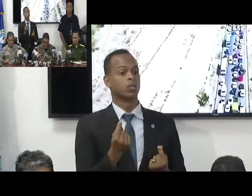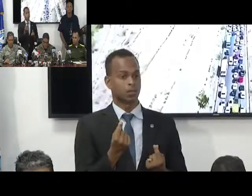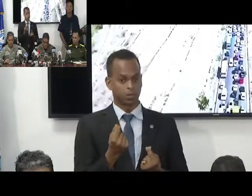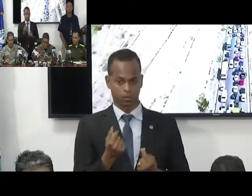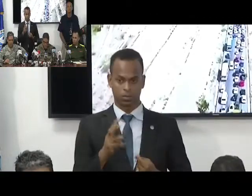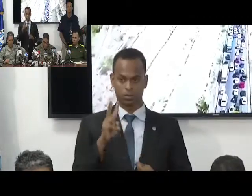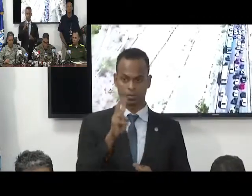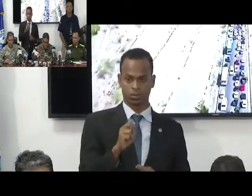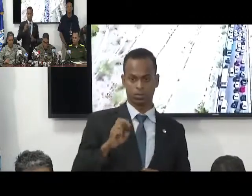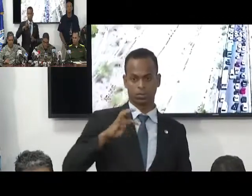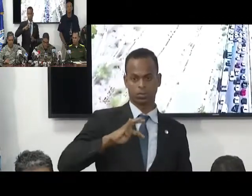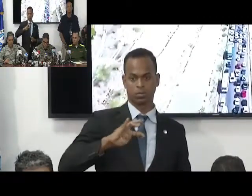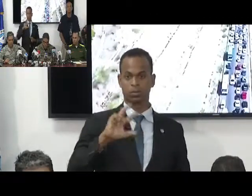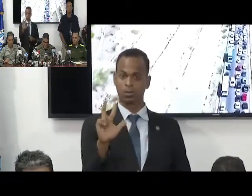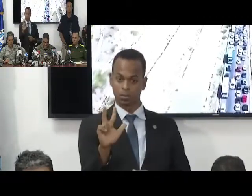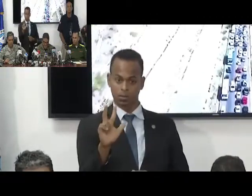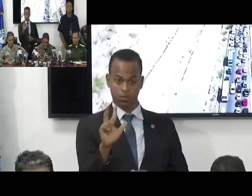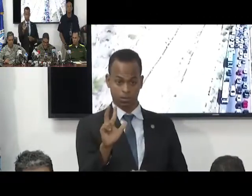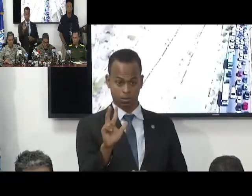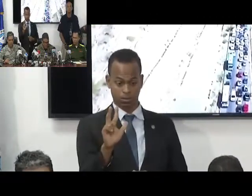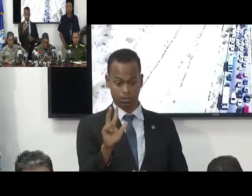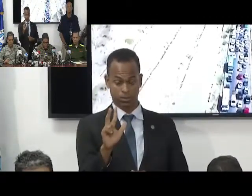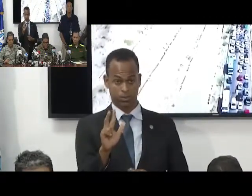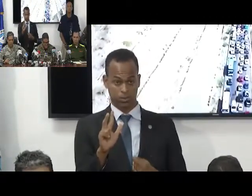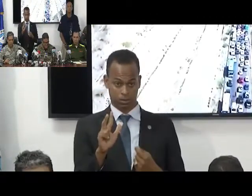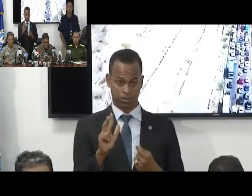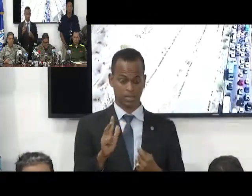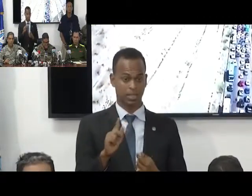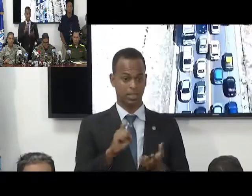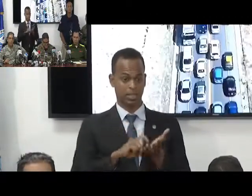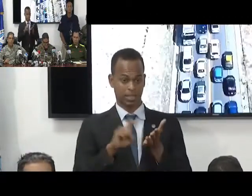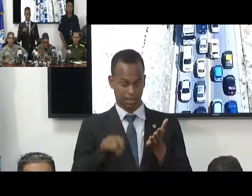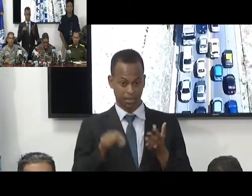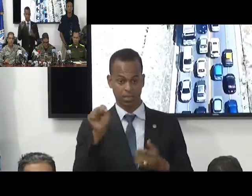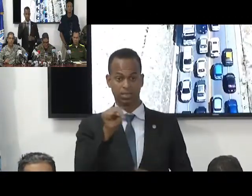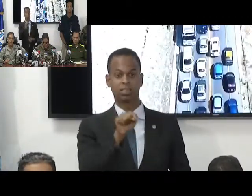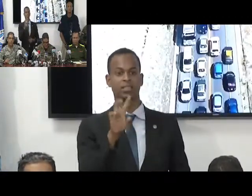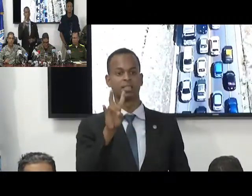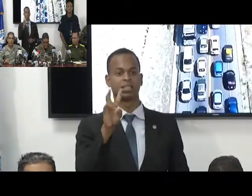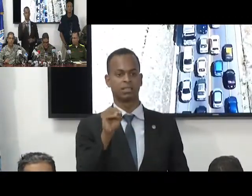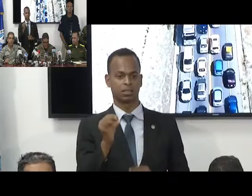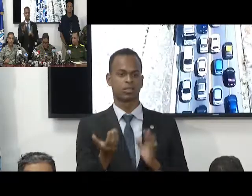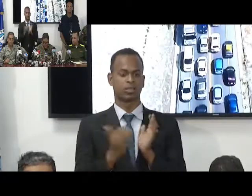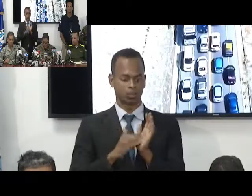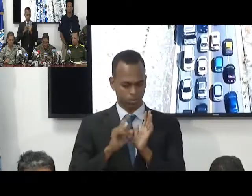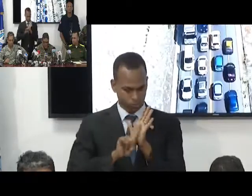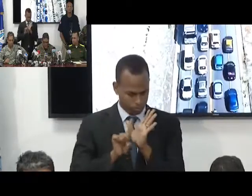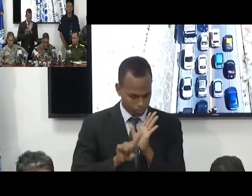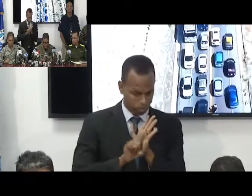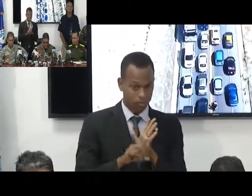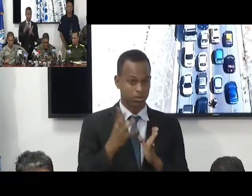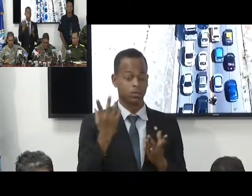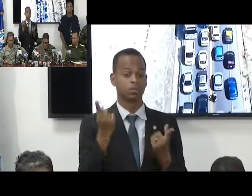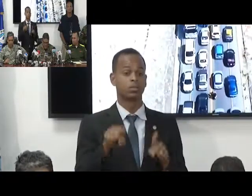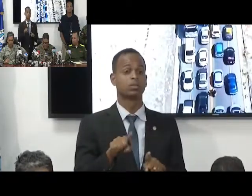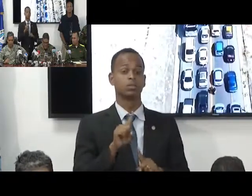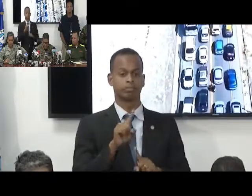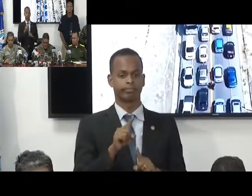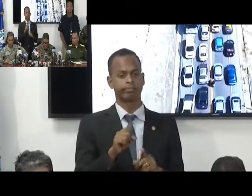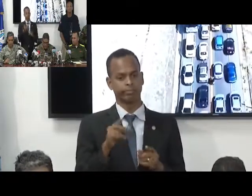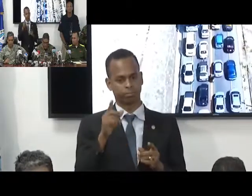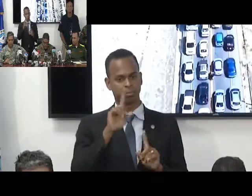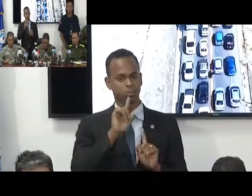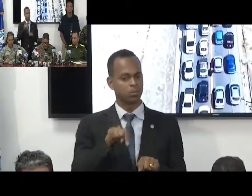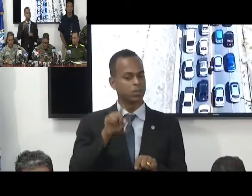inspeccionaron 243 mototaxis, de los cuales 70 fueron reinspeccionados, resultando que se instruyó a